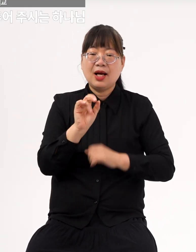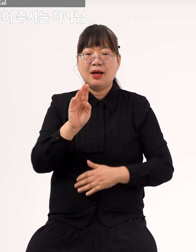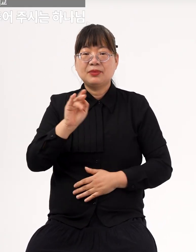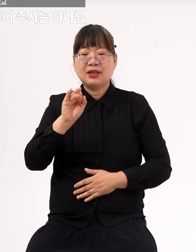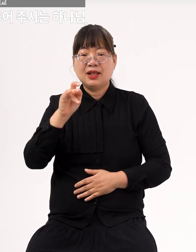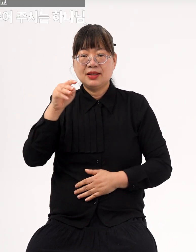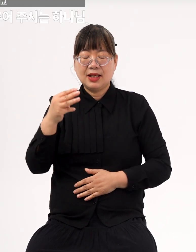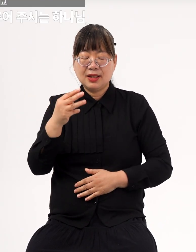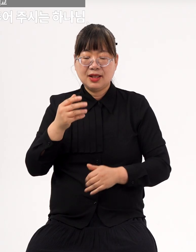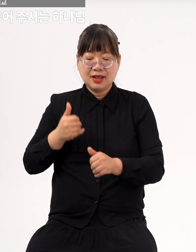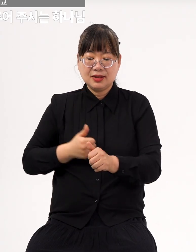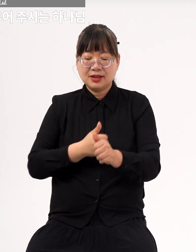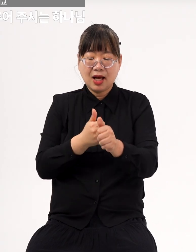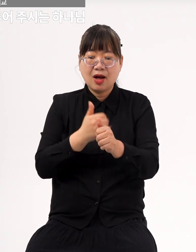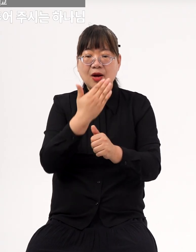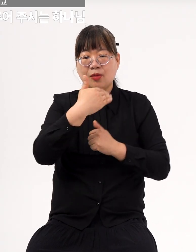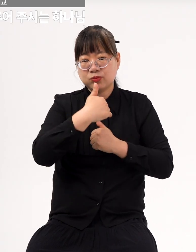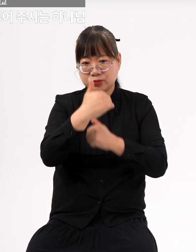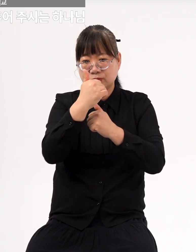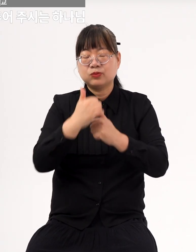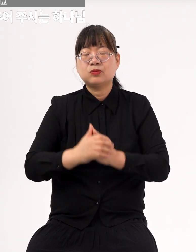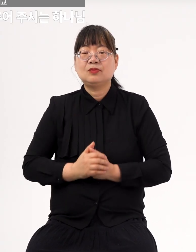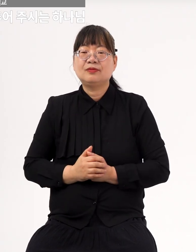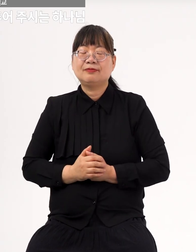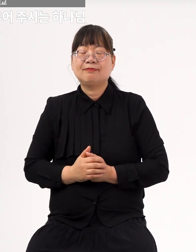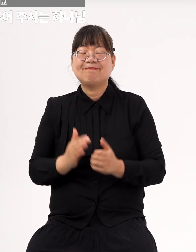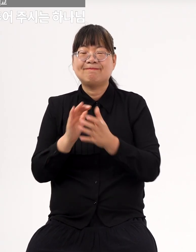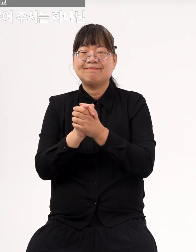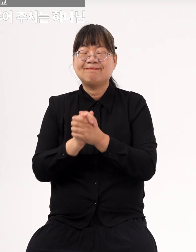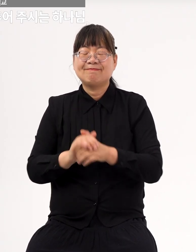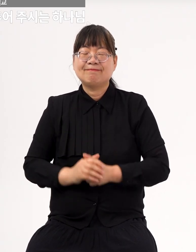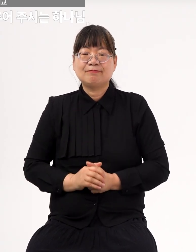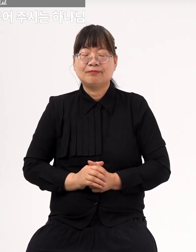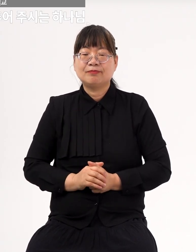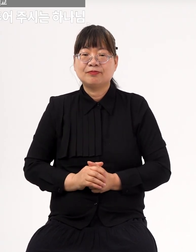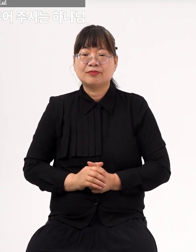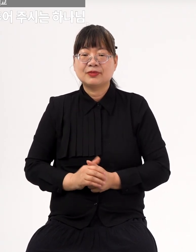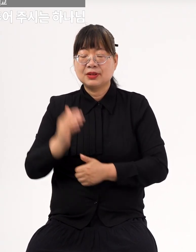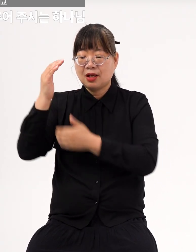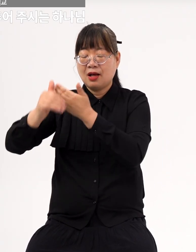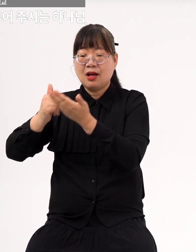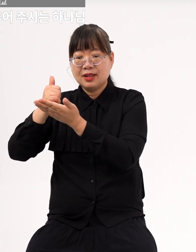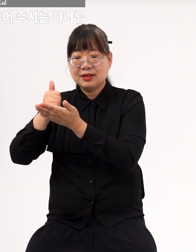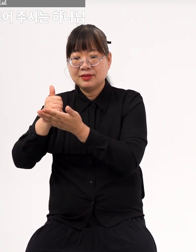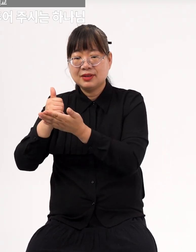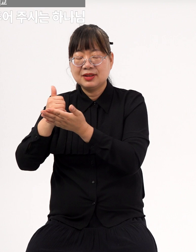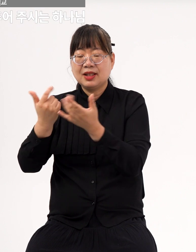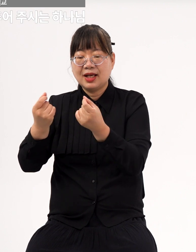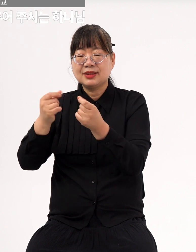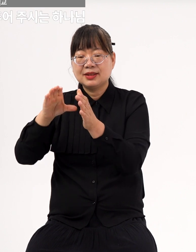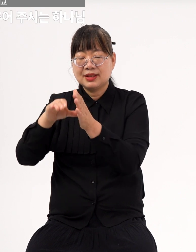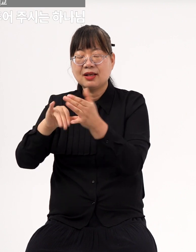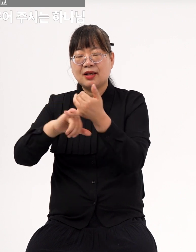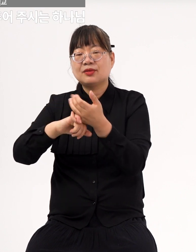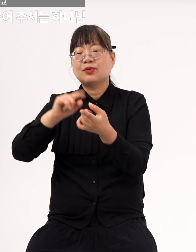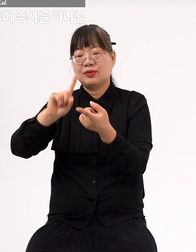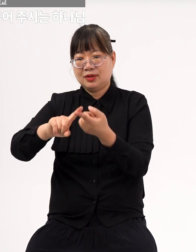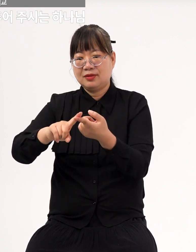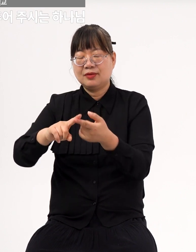아비에셀이 그의 뒤를 따라 부름을 받으니라. 아멘. 이때 하나님께서